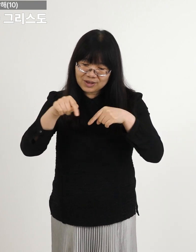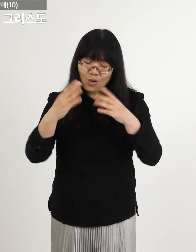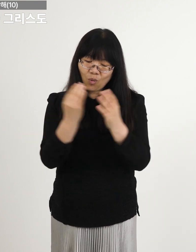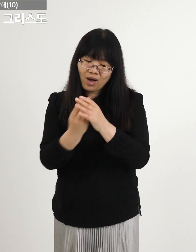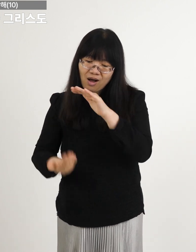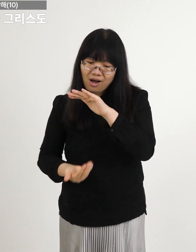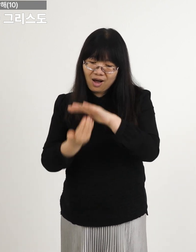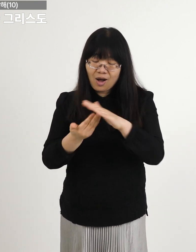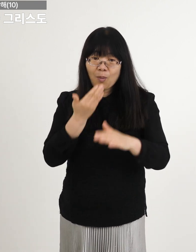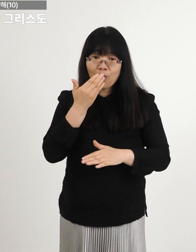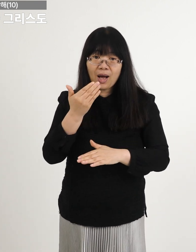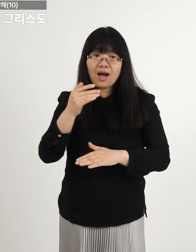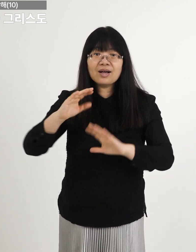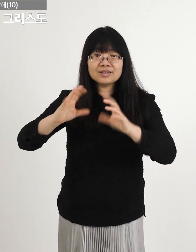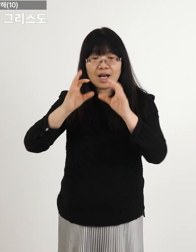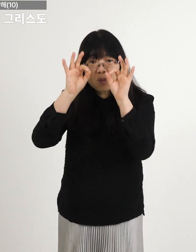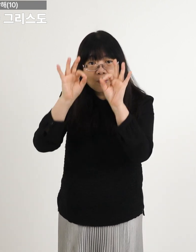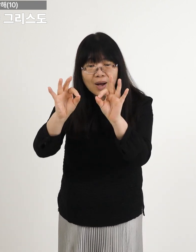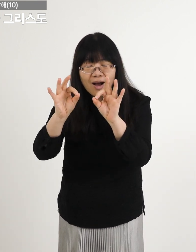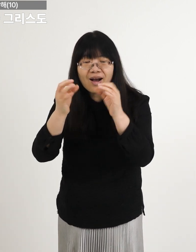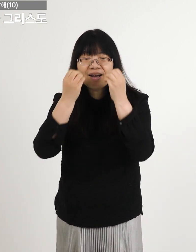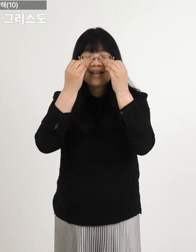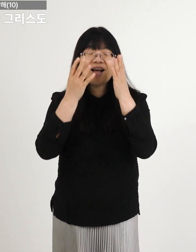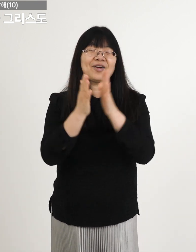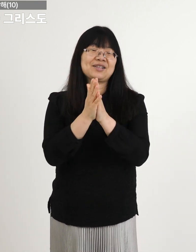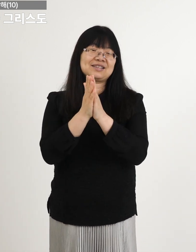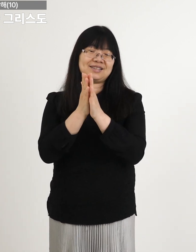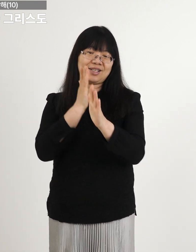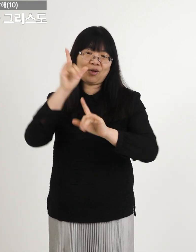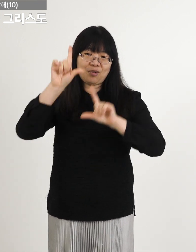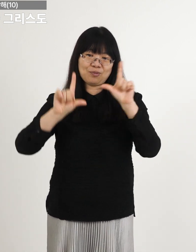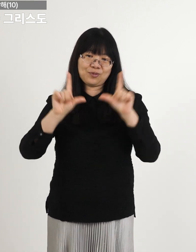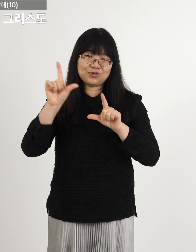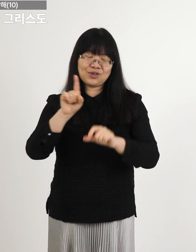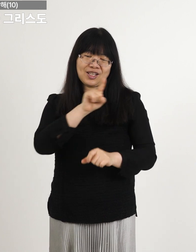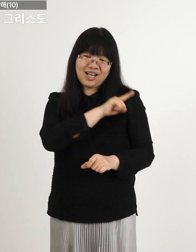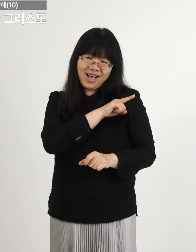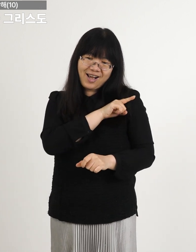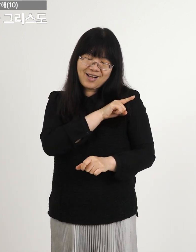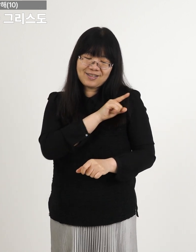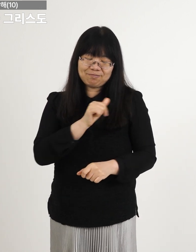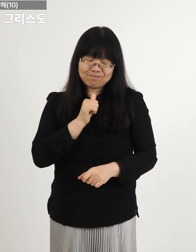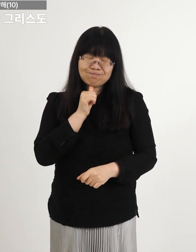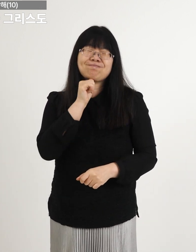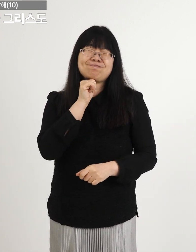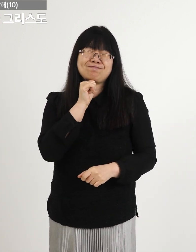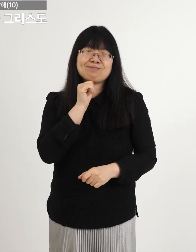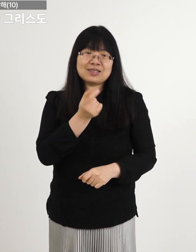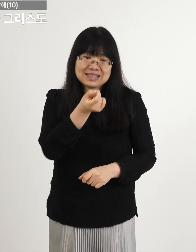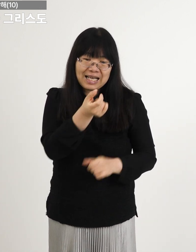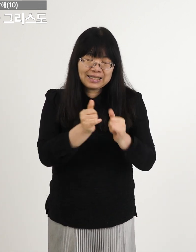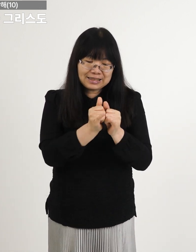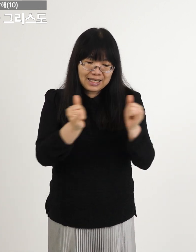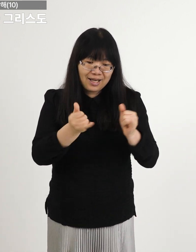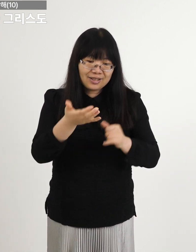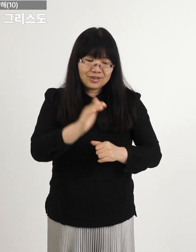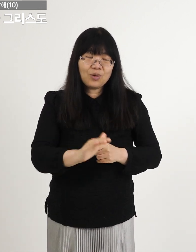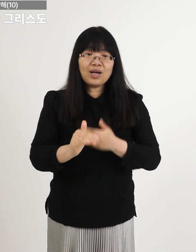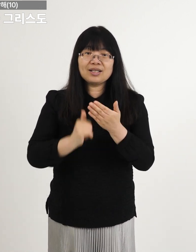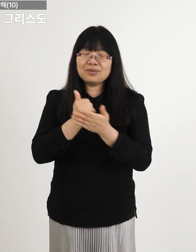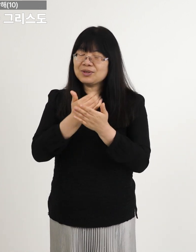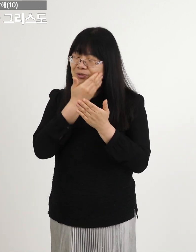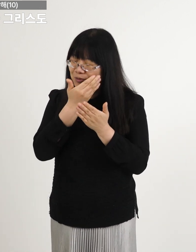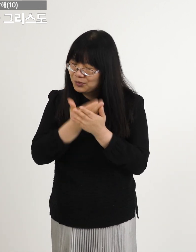이루어지는 그 나라는 새로운 질서, 가장 누추하고 작은 자도 하나님의